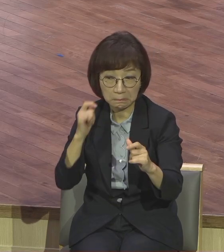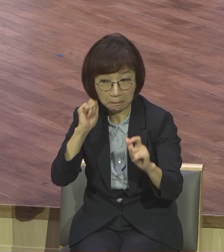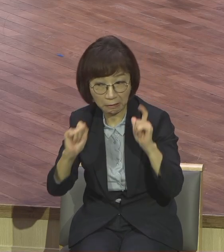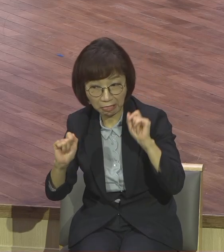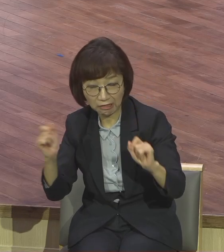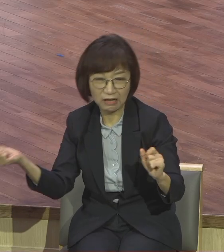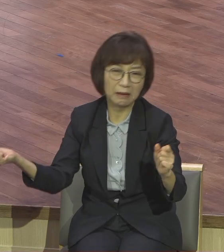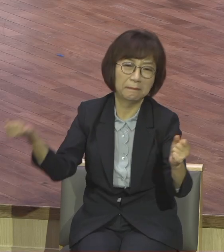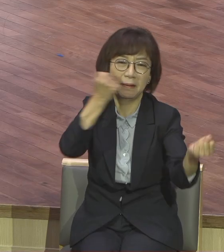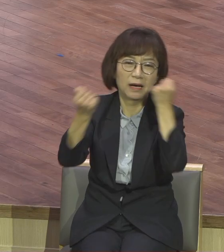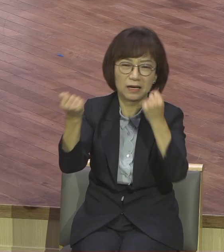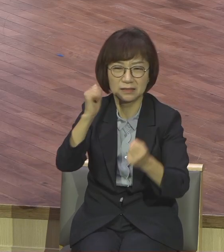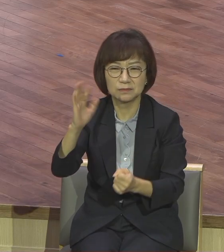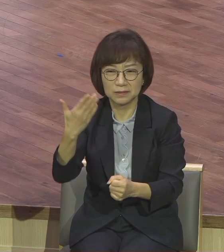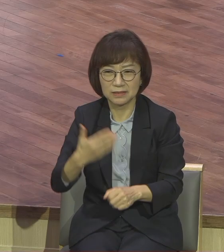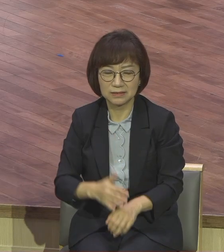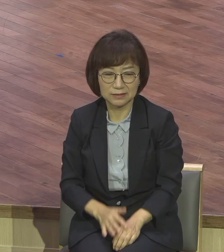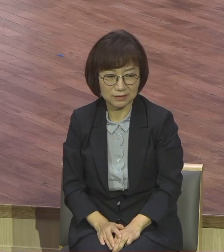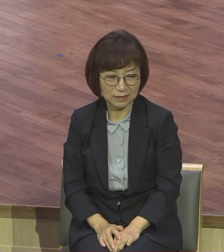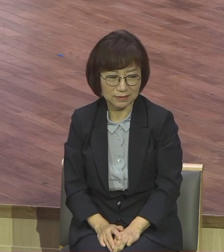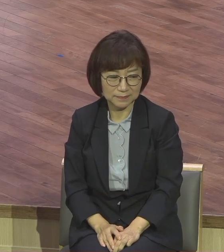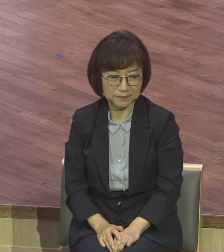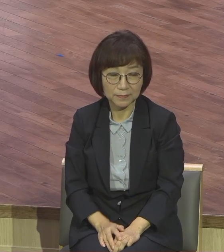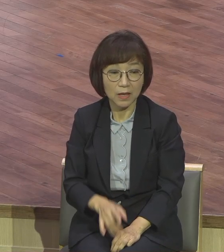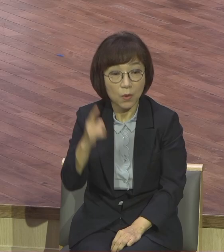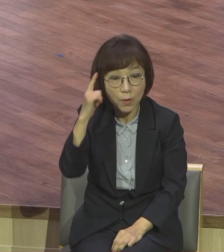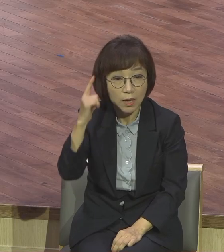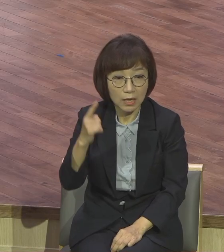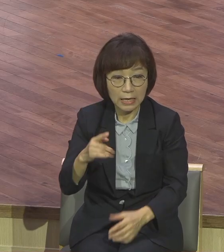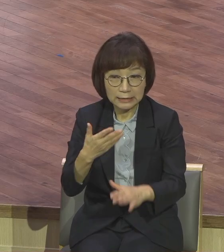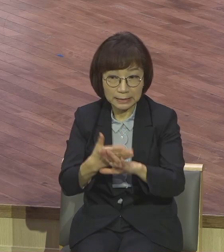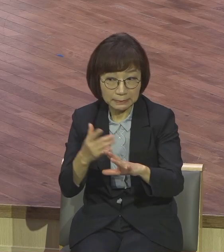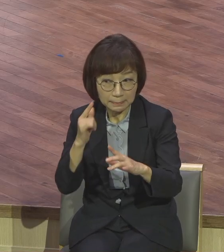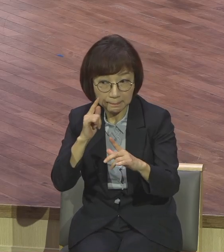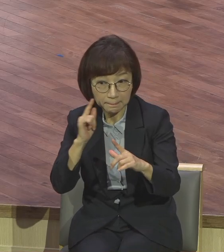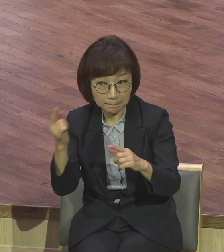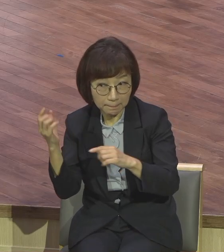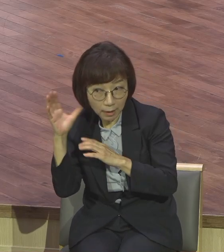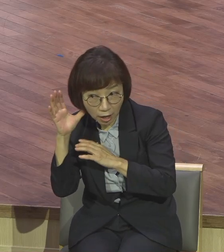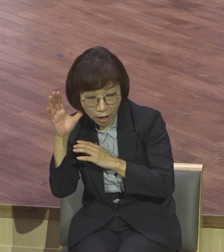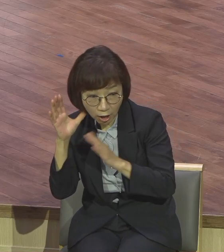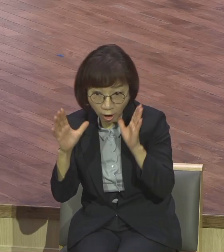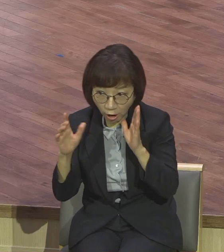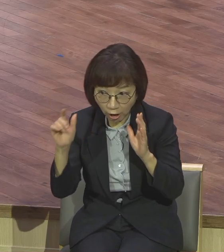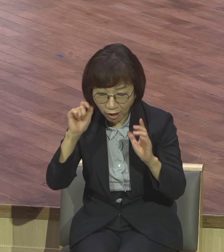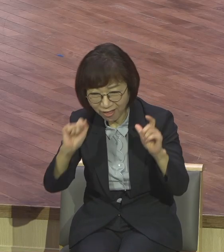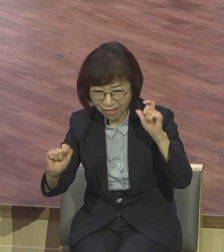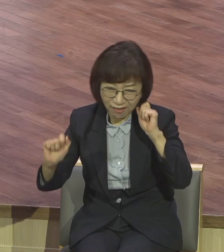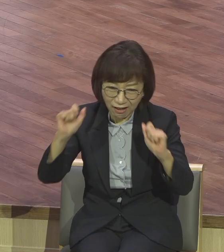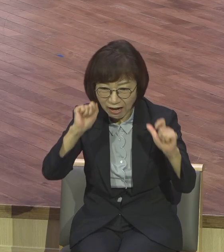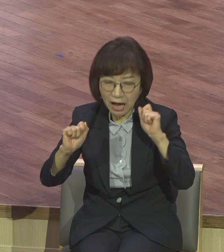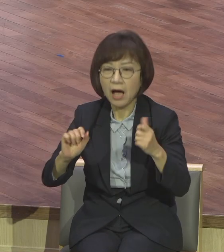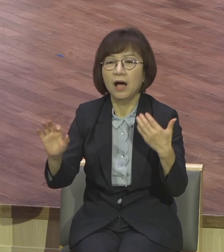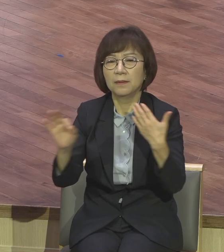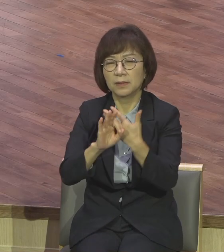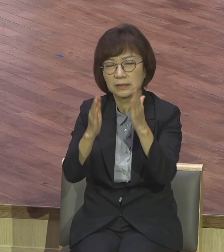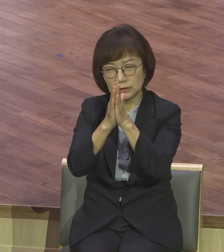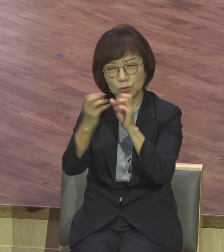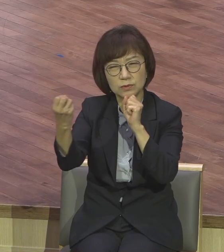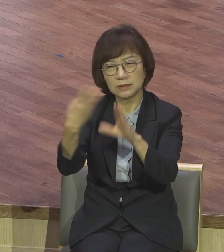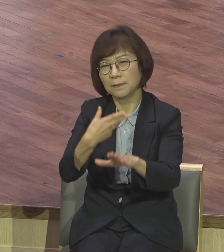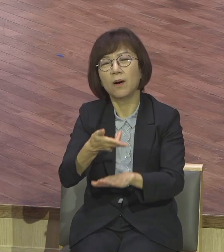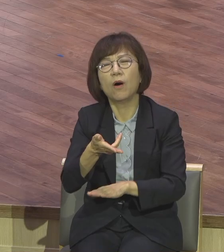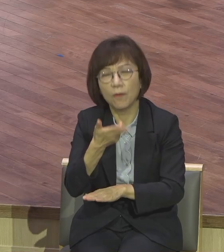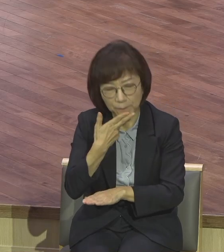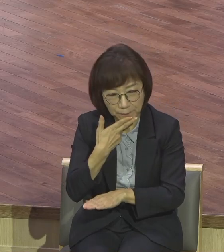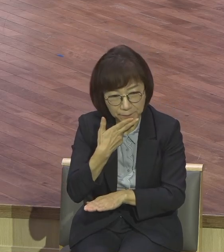어떻게 당한 줄 아세요? 기도 응답을 못 받습니다. 그게 가장 무서운 겁니다.